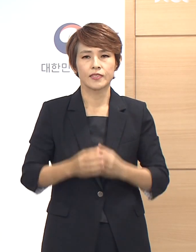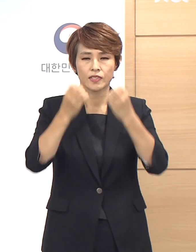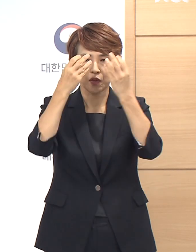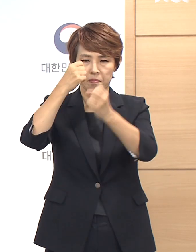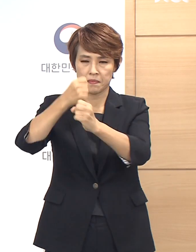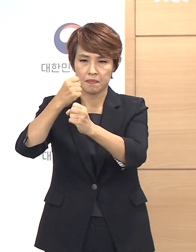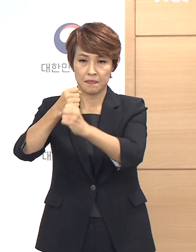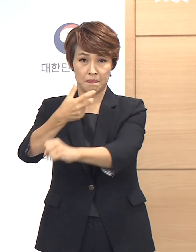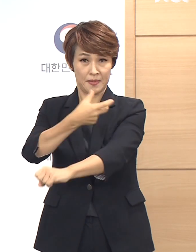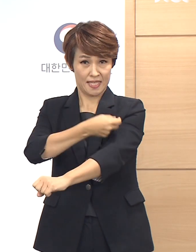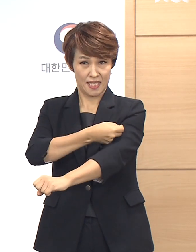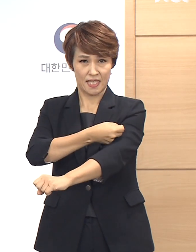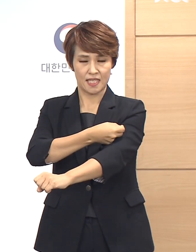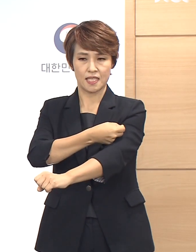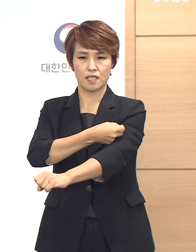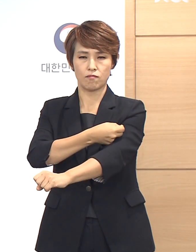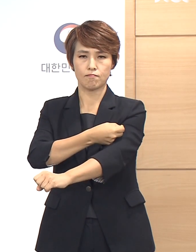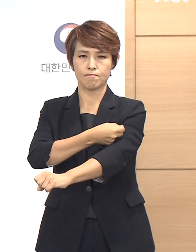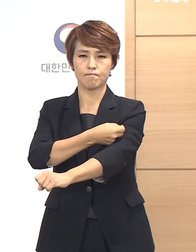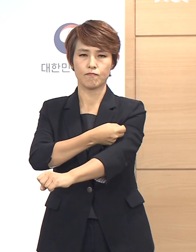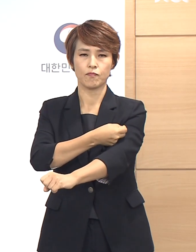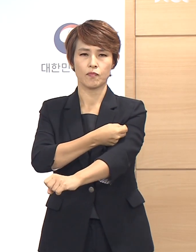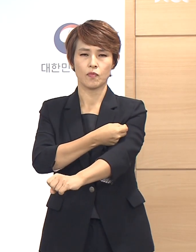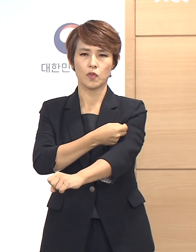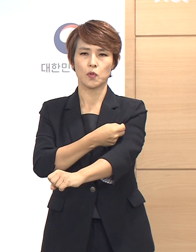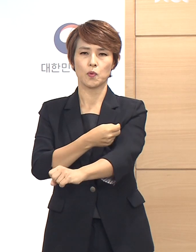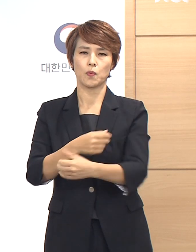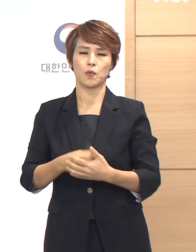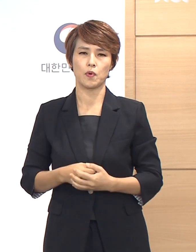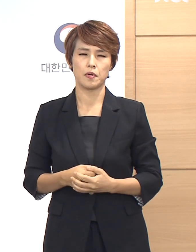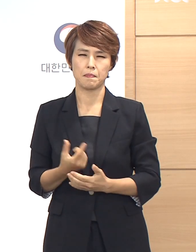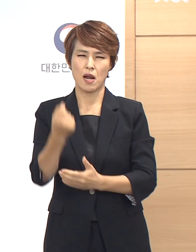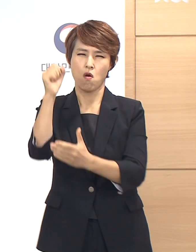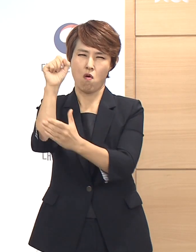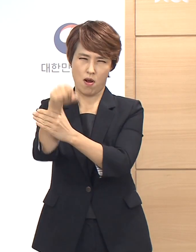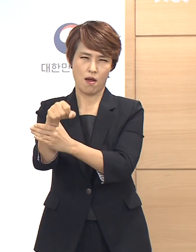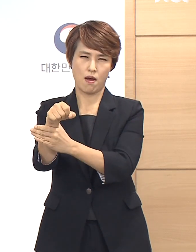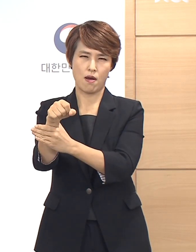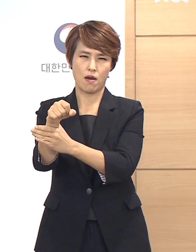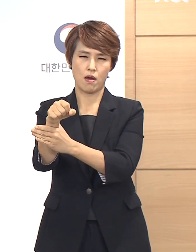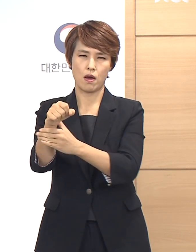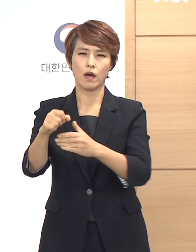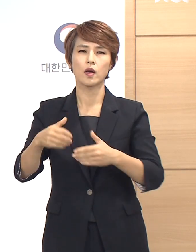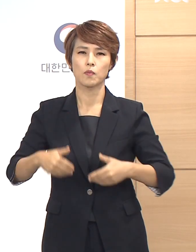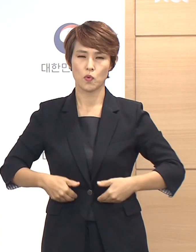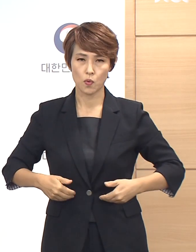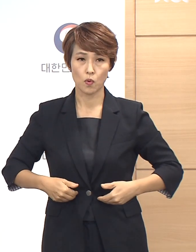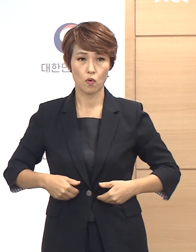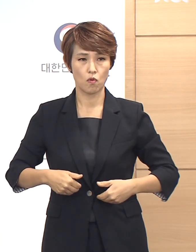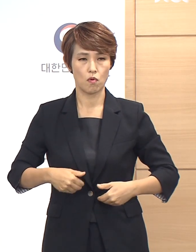좀 안전을 최대한 담보를 하고 신속하게 허가를 해서 필요한